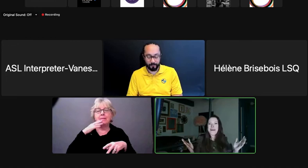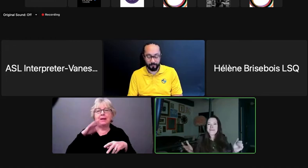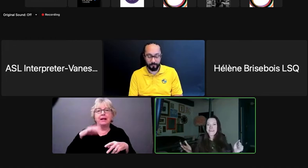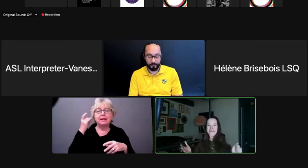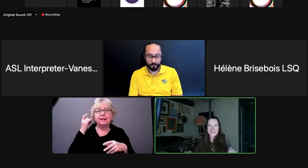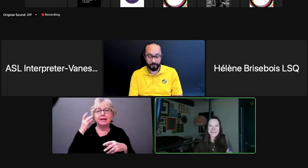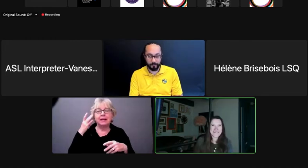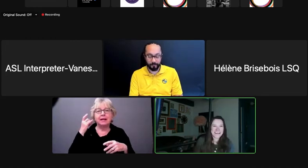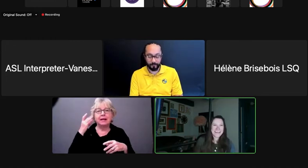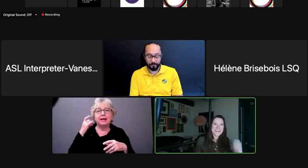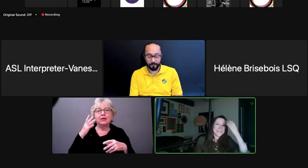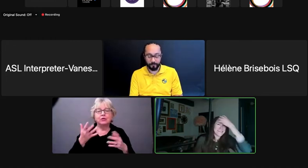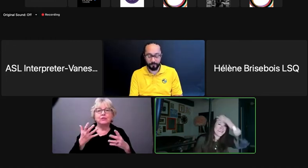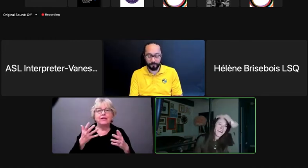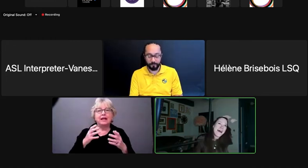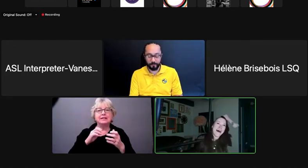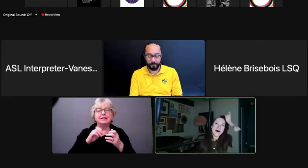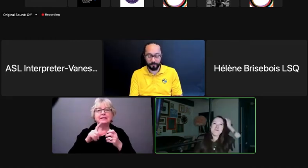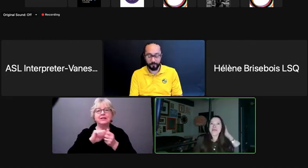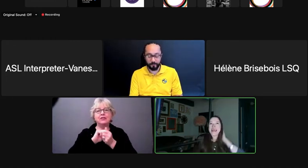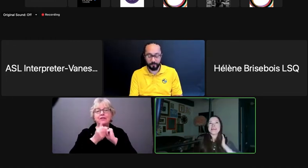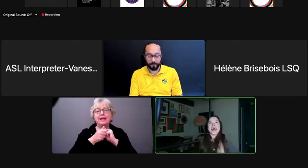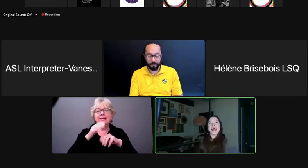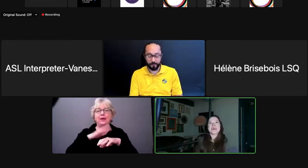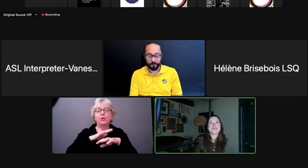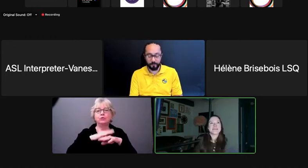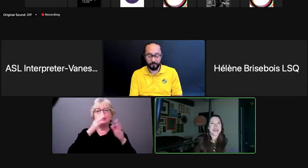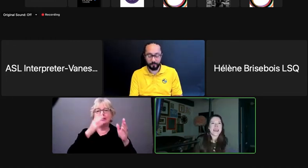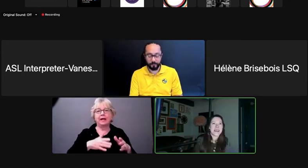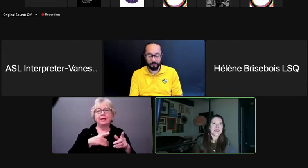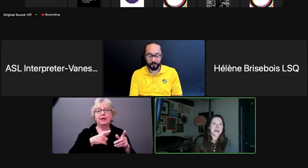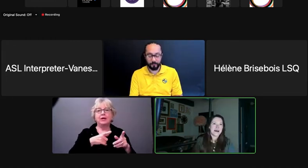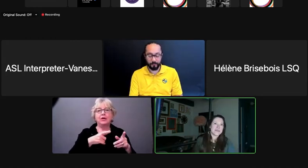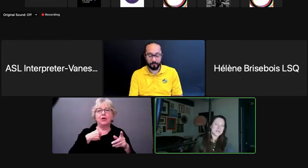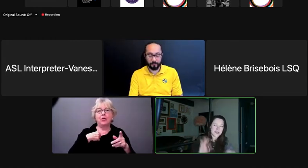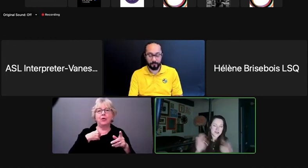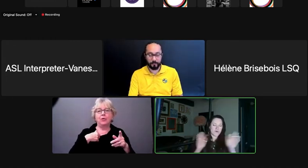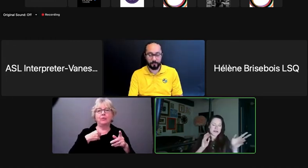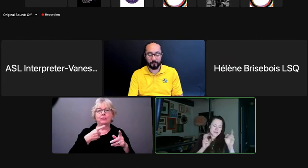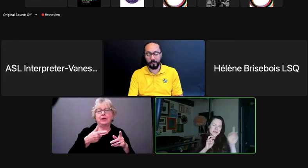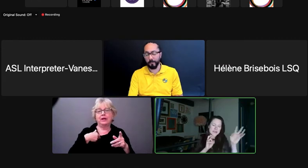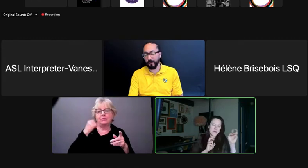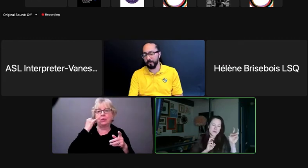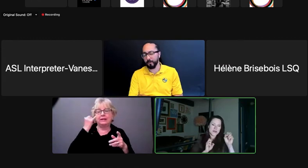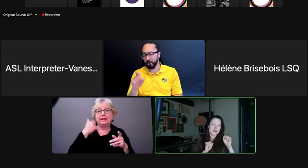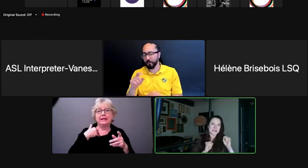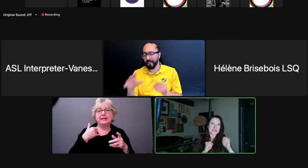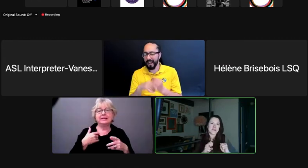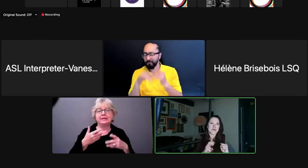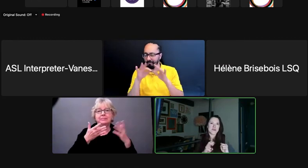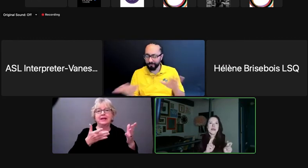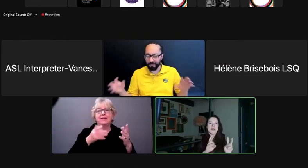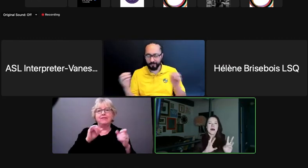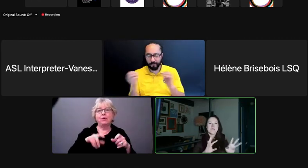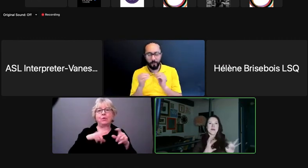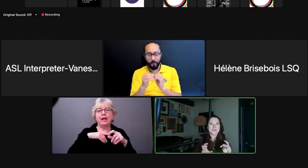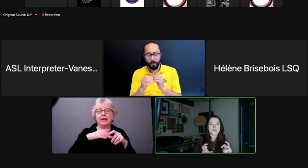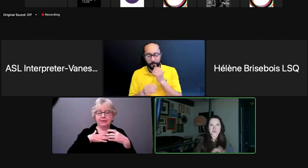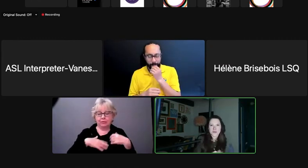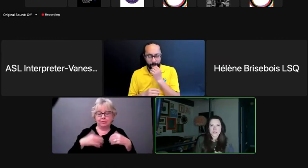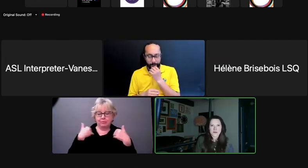deviennent souvent des consultants et on les cantonne dans ces rôles alors ma suggestion c'est diversifions-nous